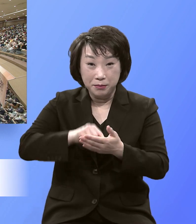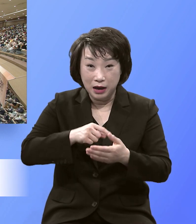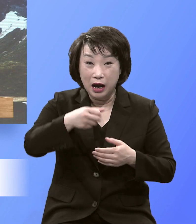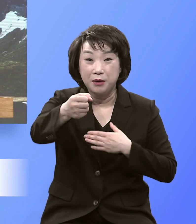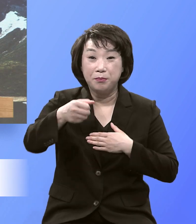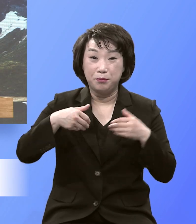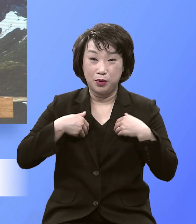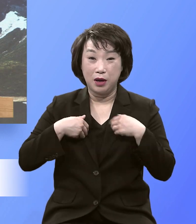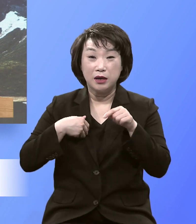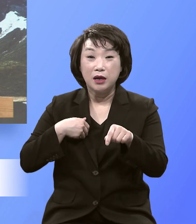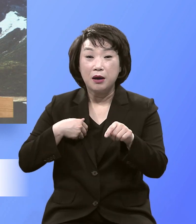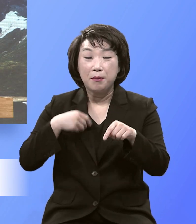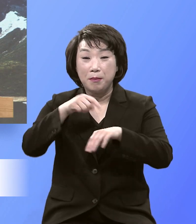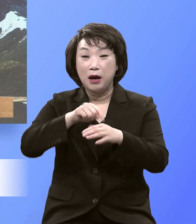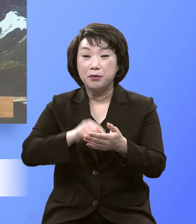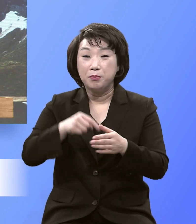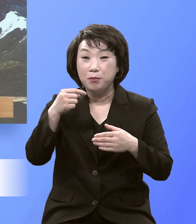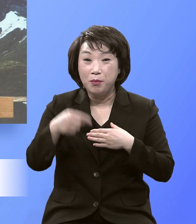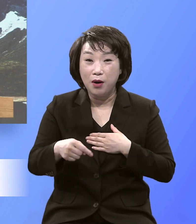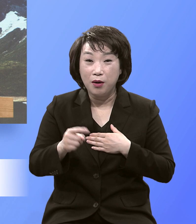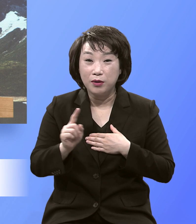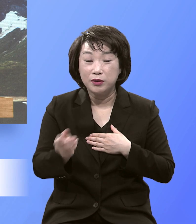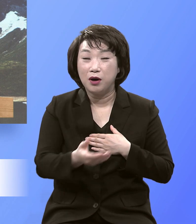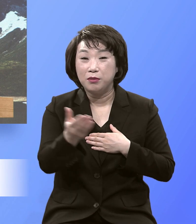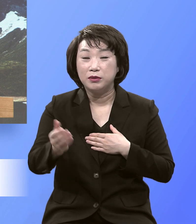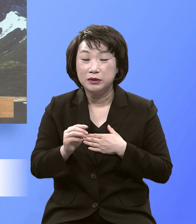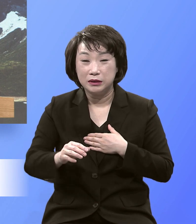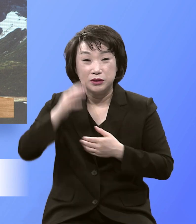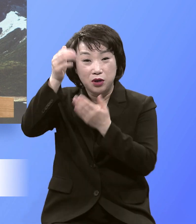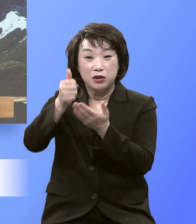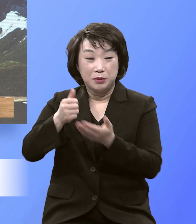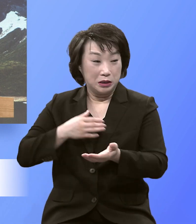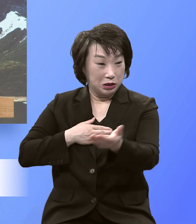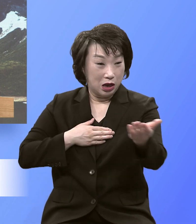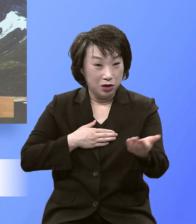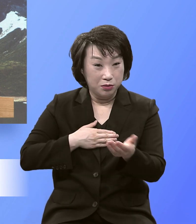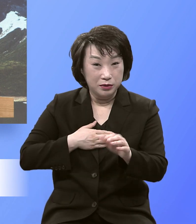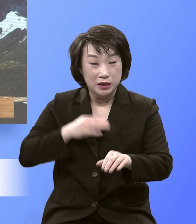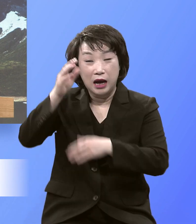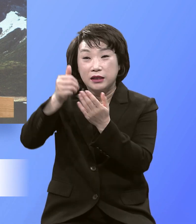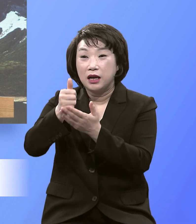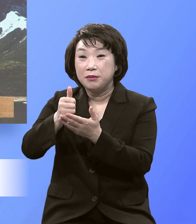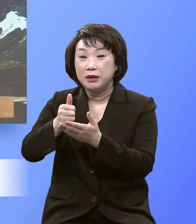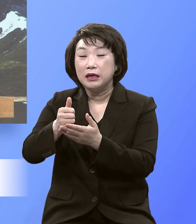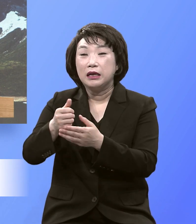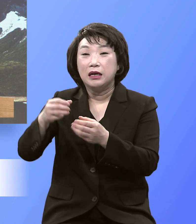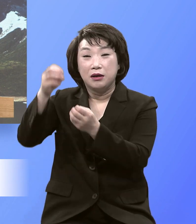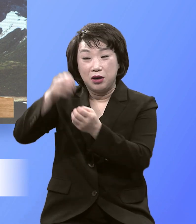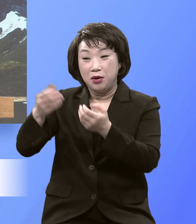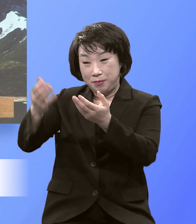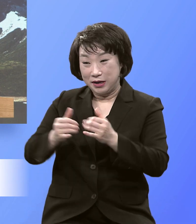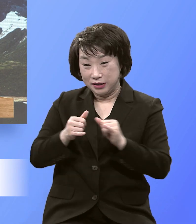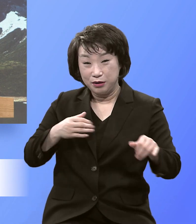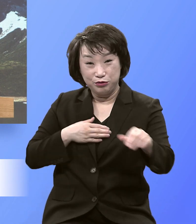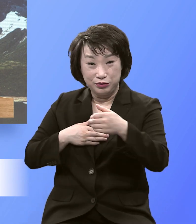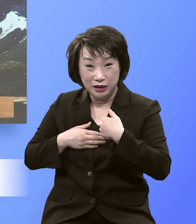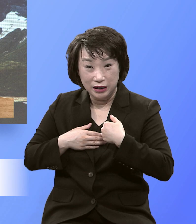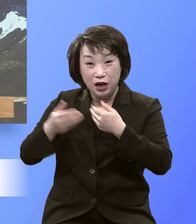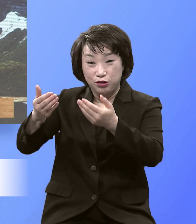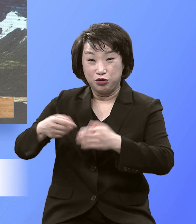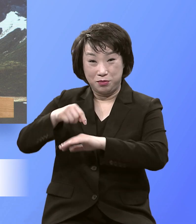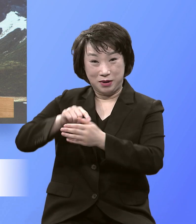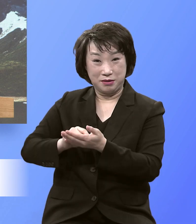마음을 품으라. 이 마음은 성령으로 여러분에게 하나님께서 상속자에게